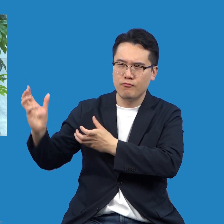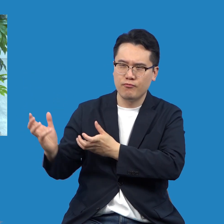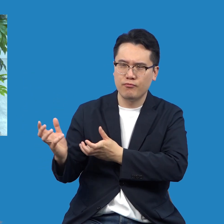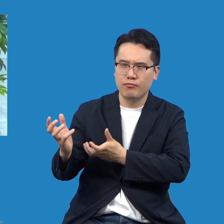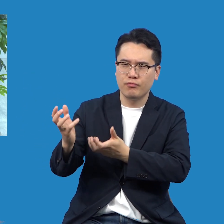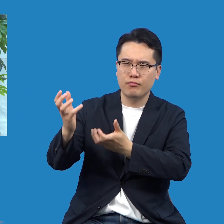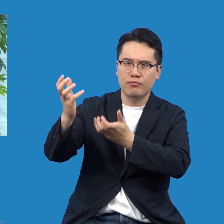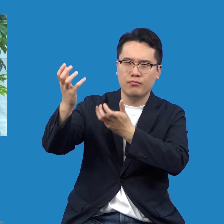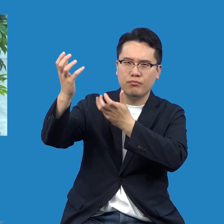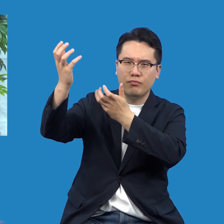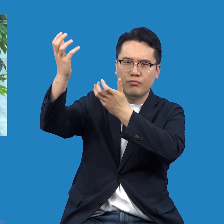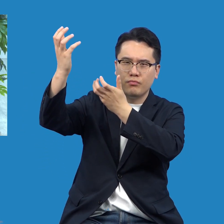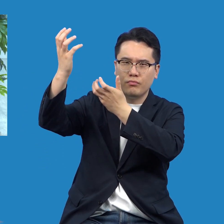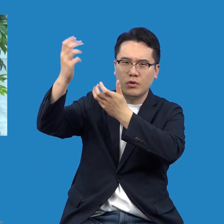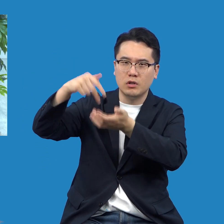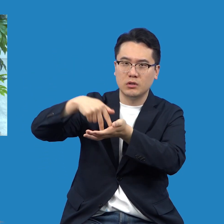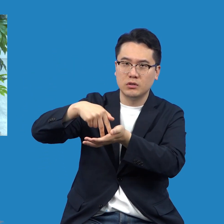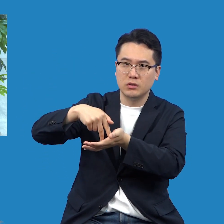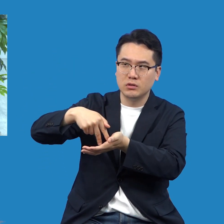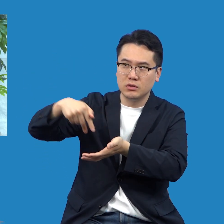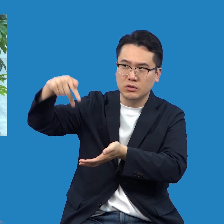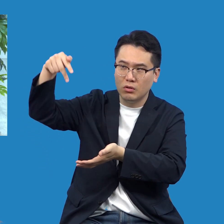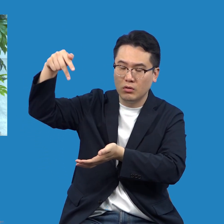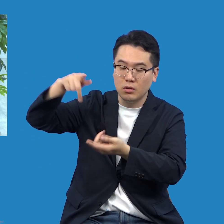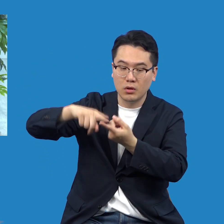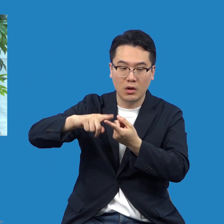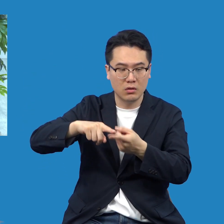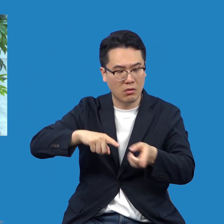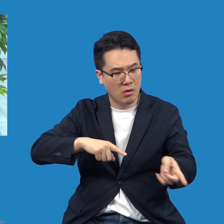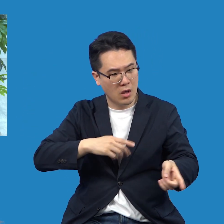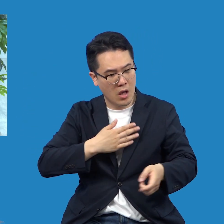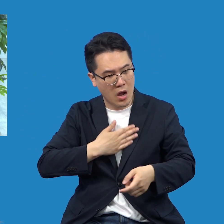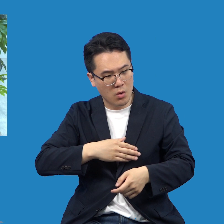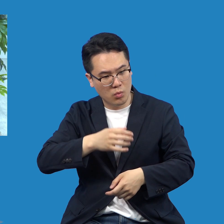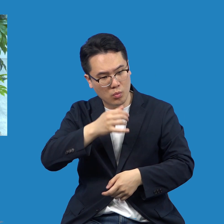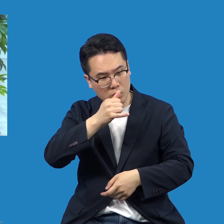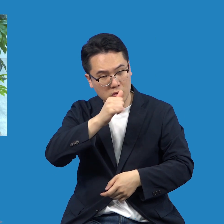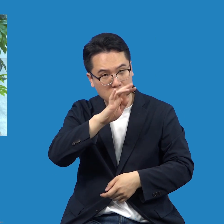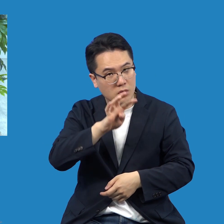것을 알고 있었을까요? 몰랐을까요?